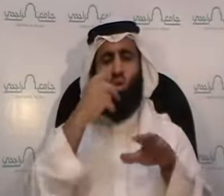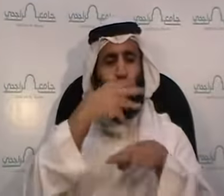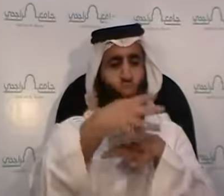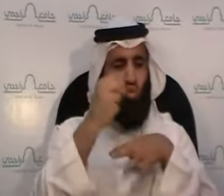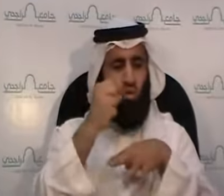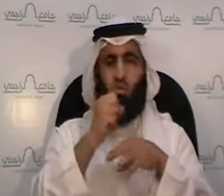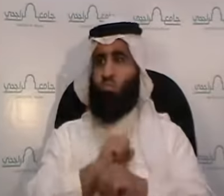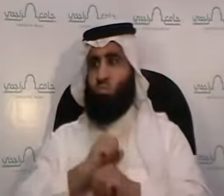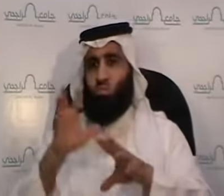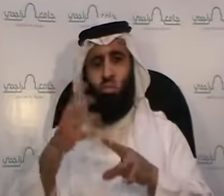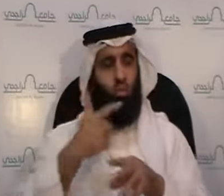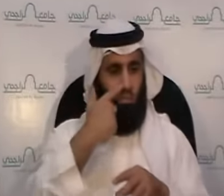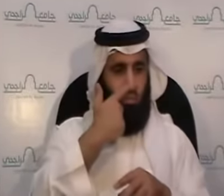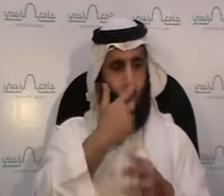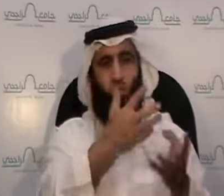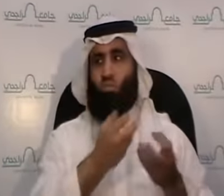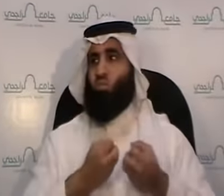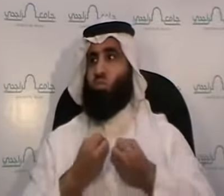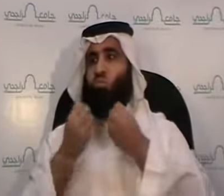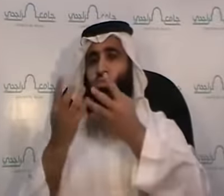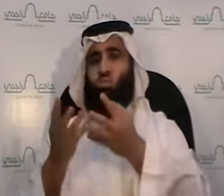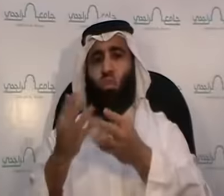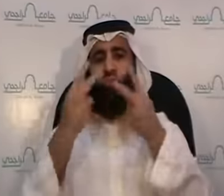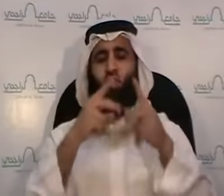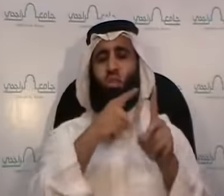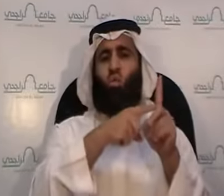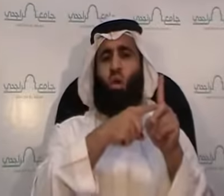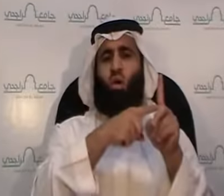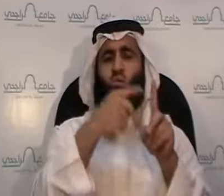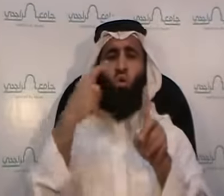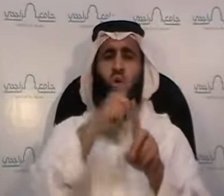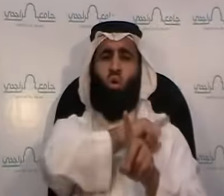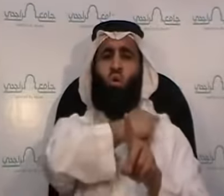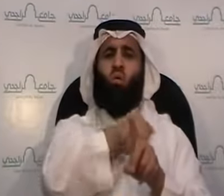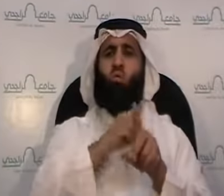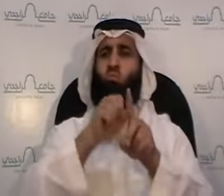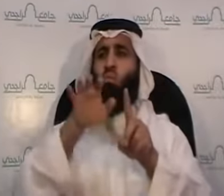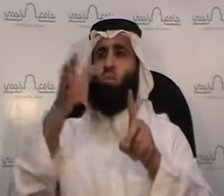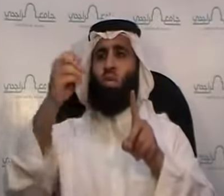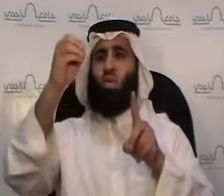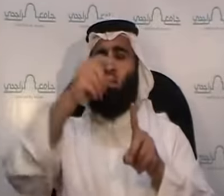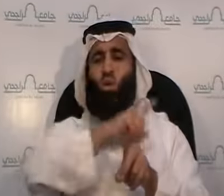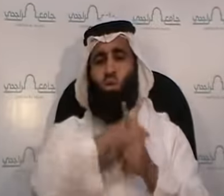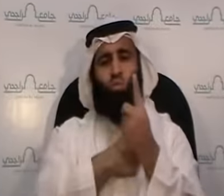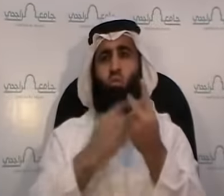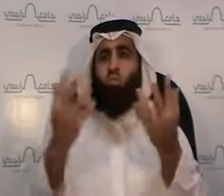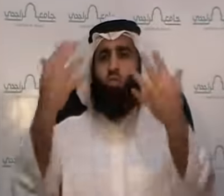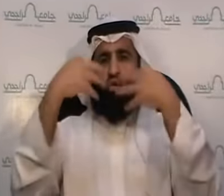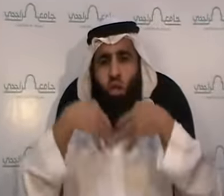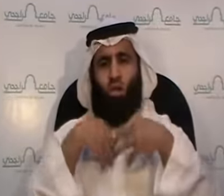وقال وصدق، فهو سن هذه السنة السيئة وزرع تلك الجوثومة الخطرة. ومن سن